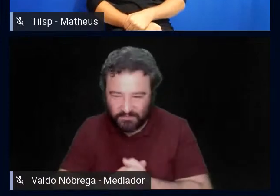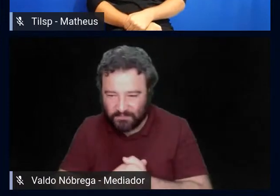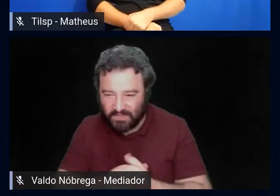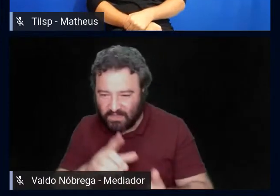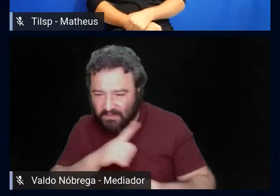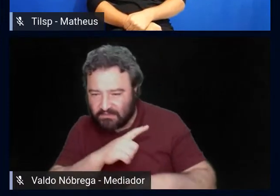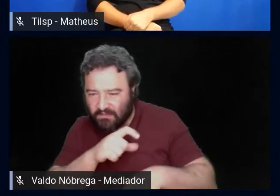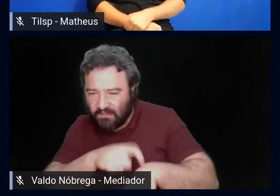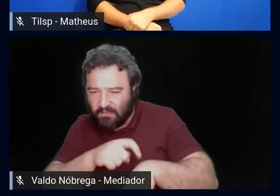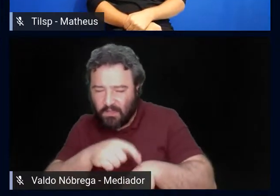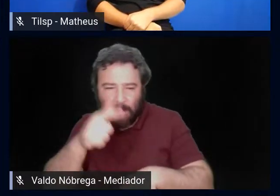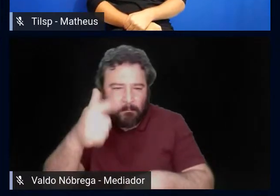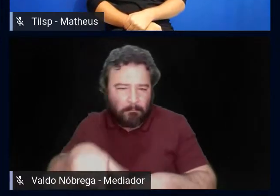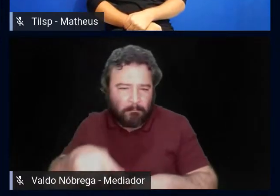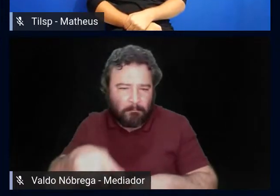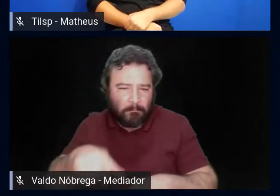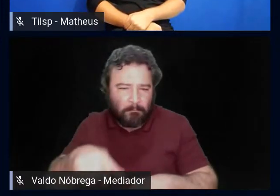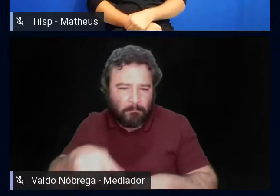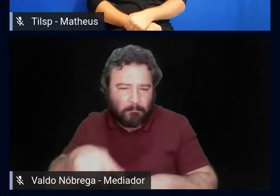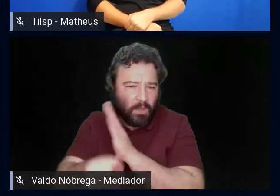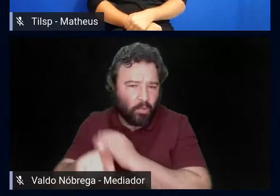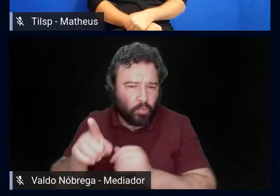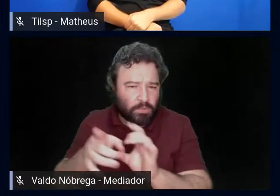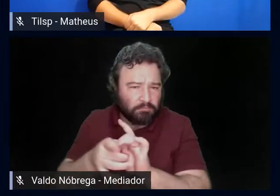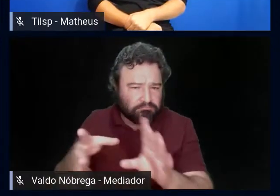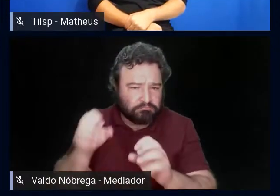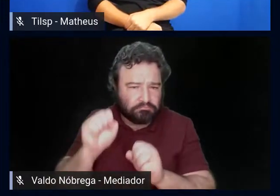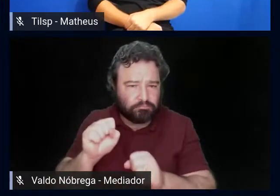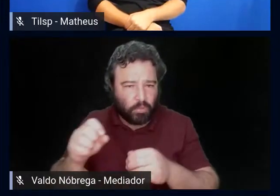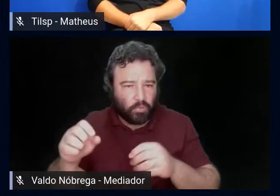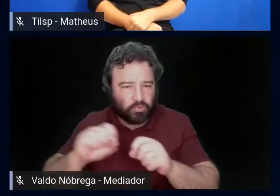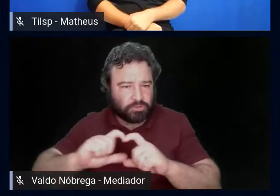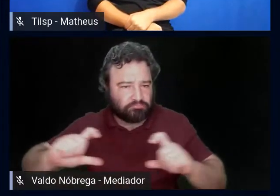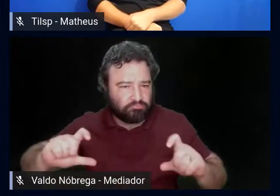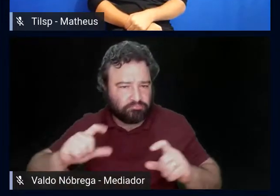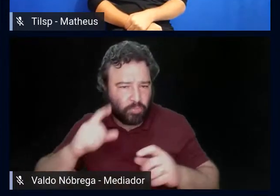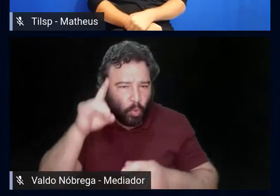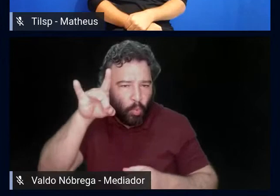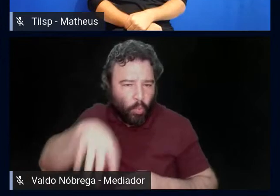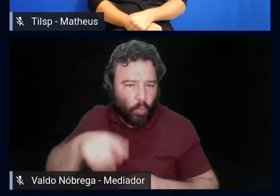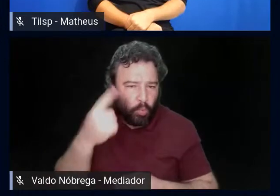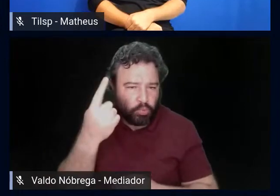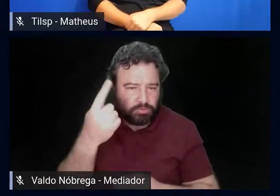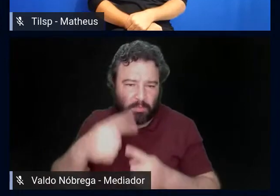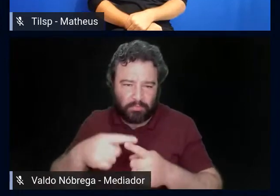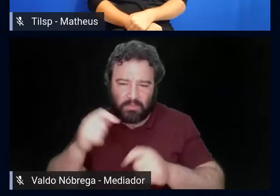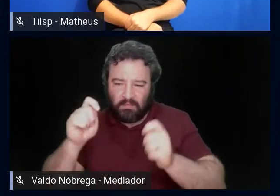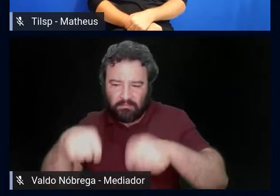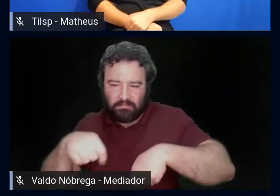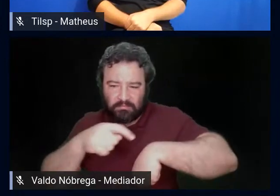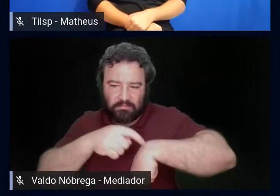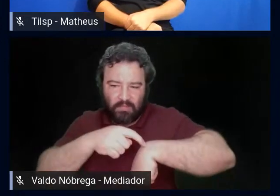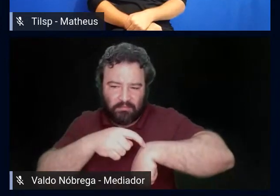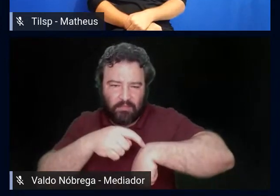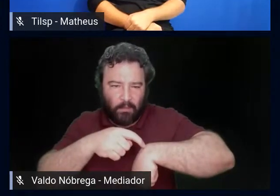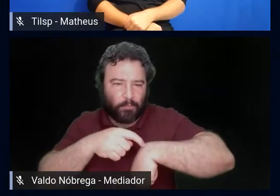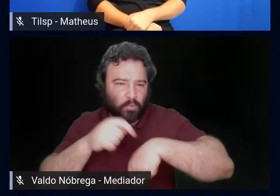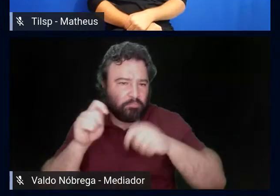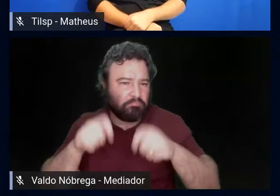surda. Perfeito, perfeito. Eh, temos tempo para mais uma